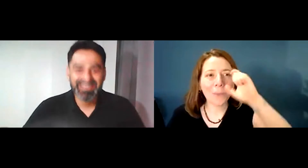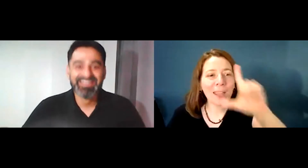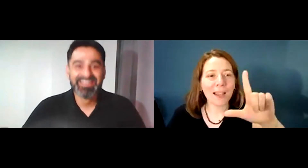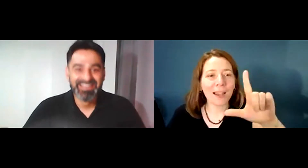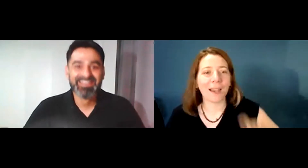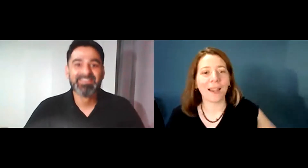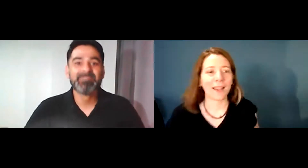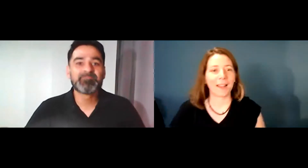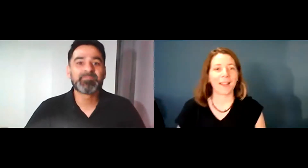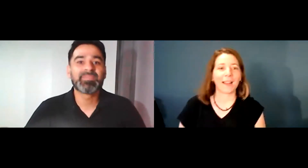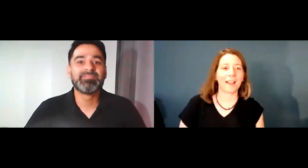Mabel.